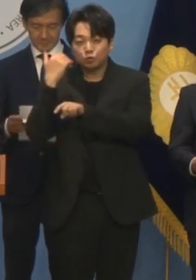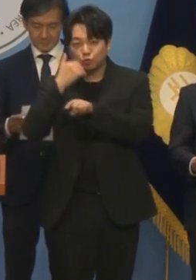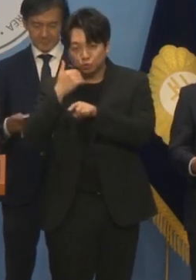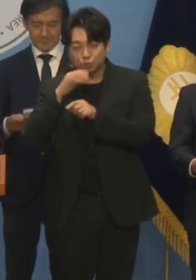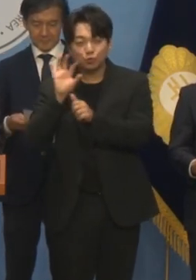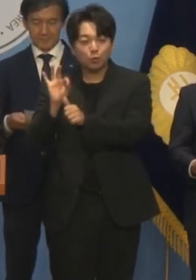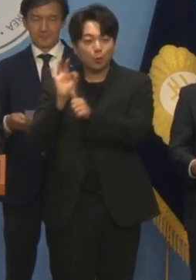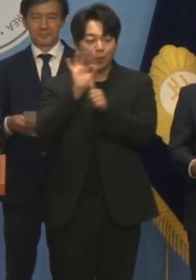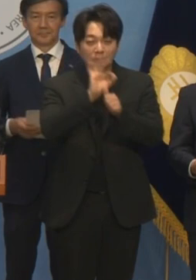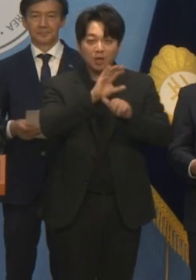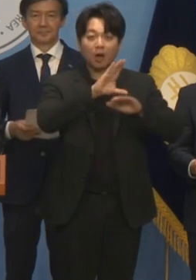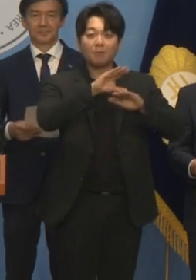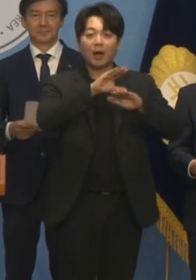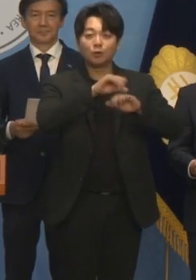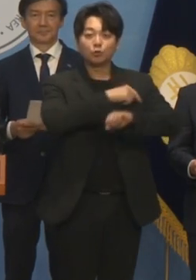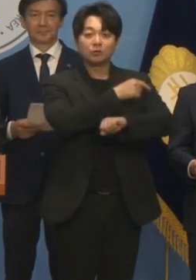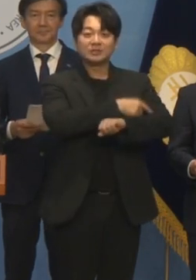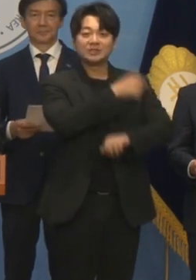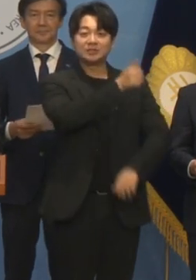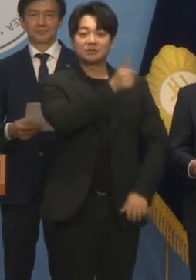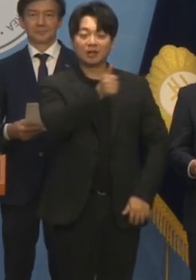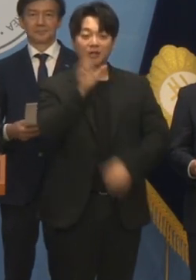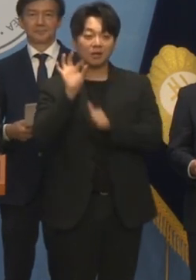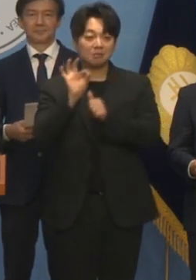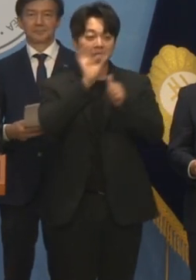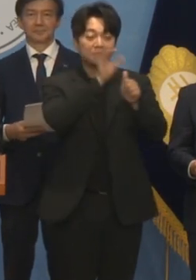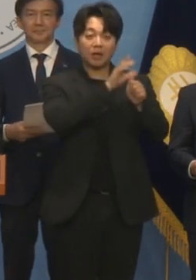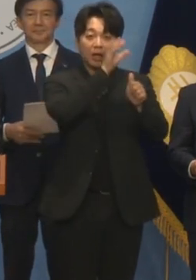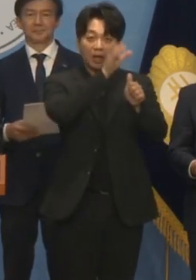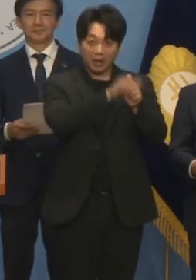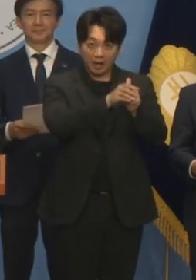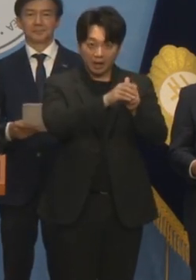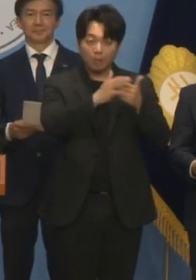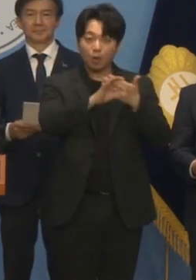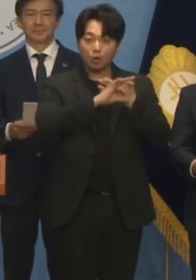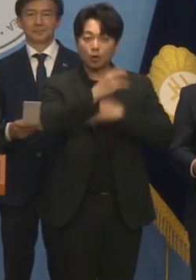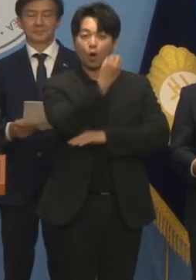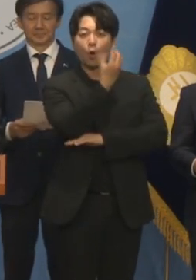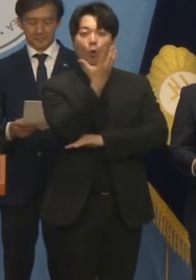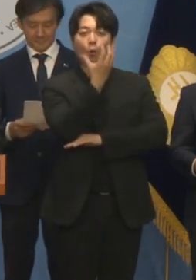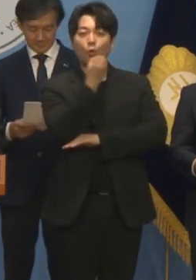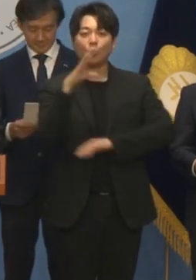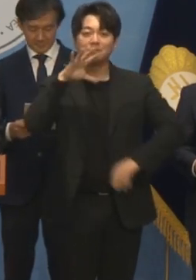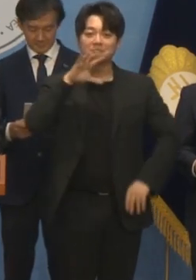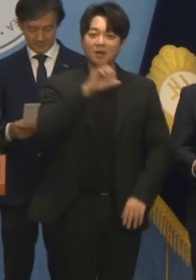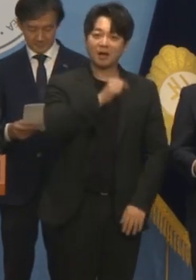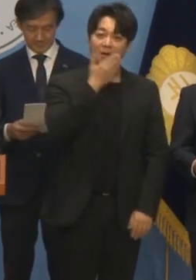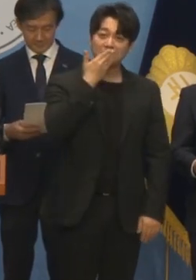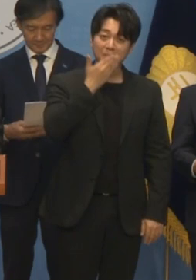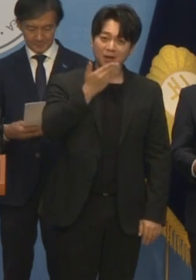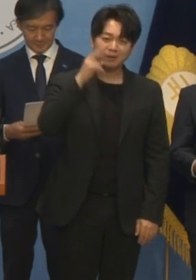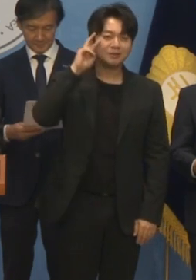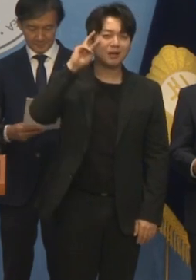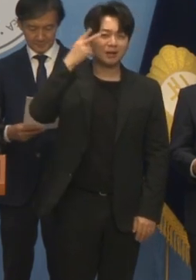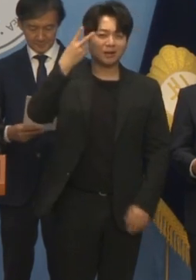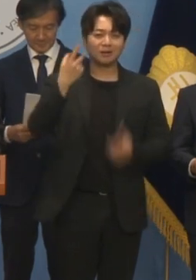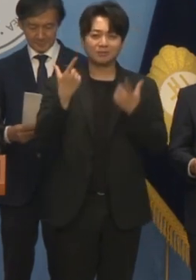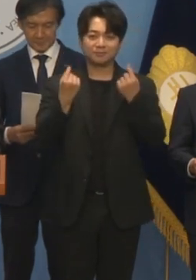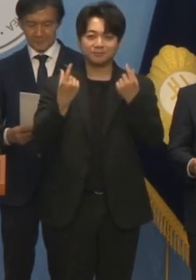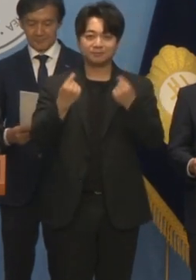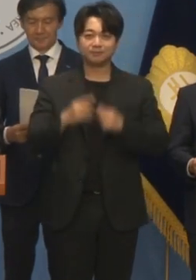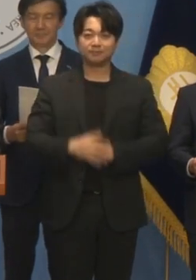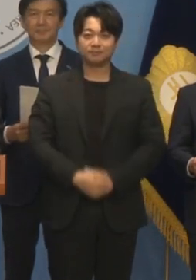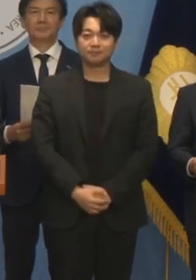보직에 잠깐 앉힌다고 언론 입틀막을 할 수 있을 것이라는 착각을 하는 듯합니다.